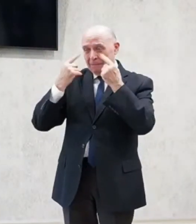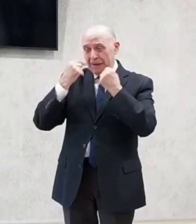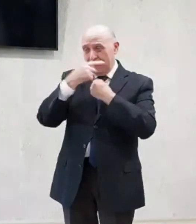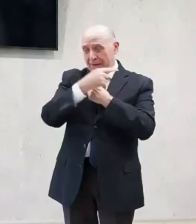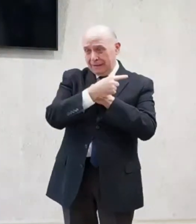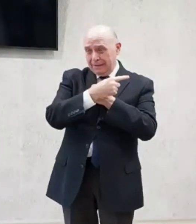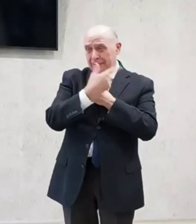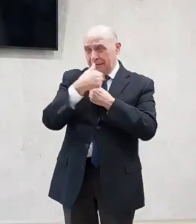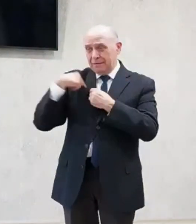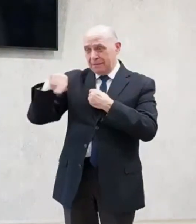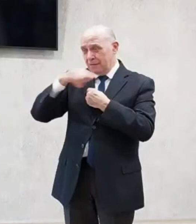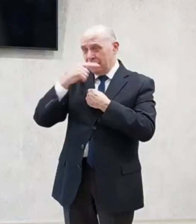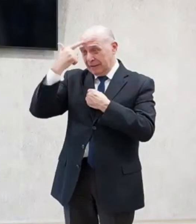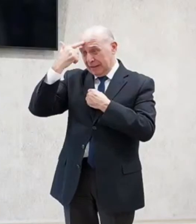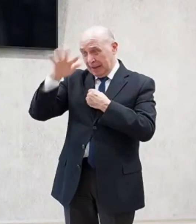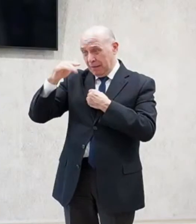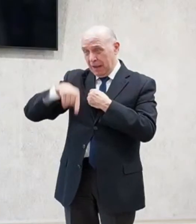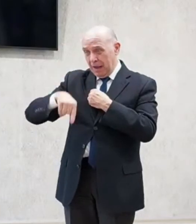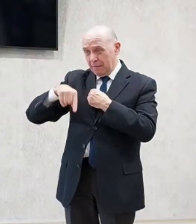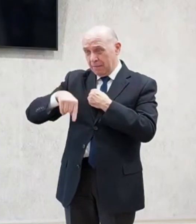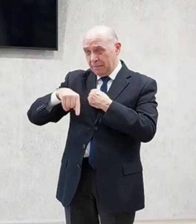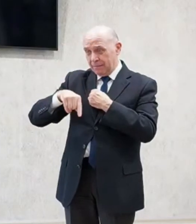e sappiamo già